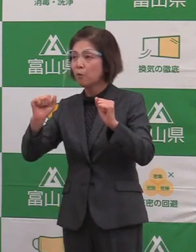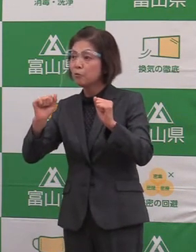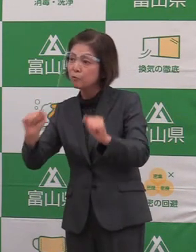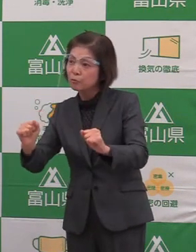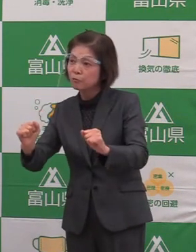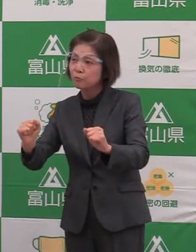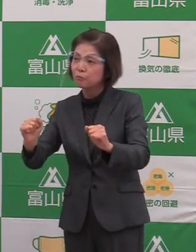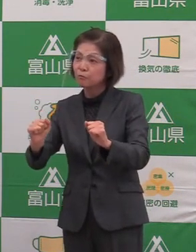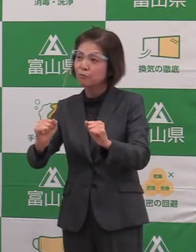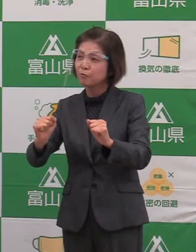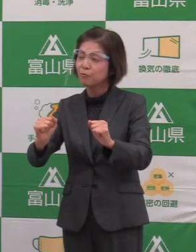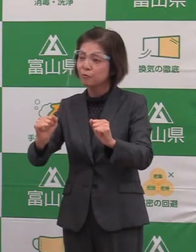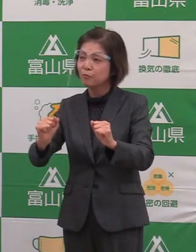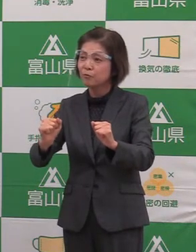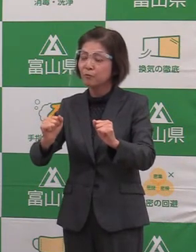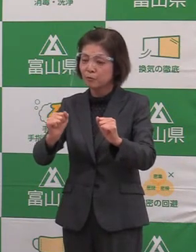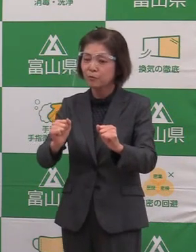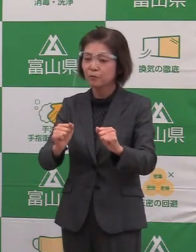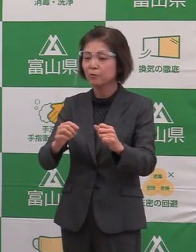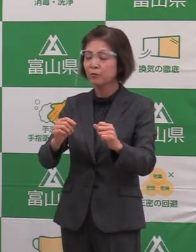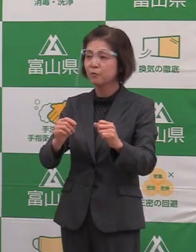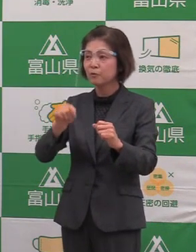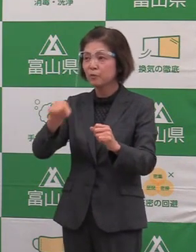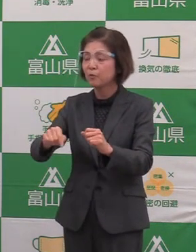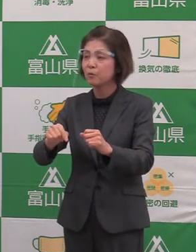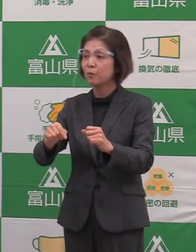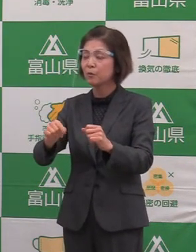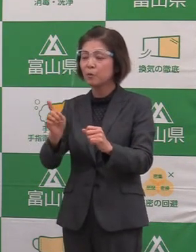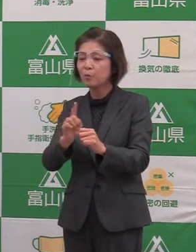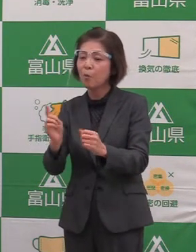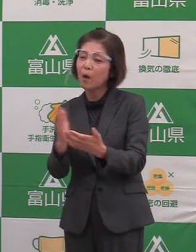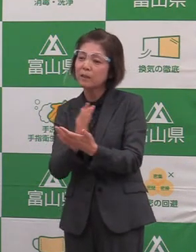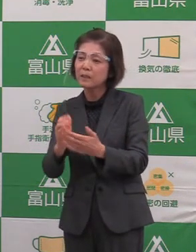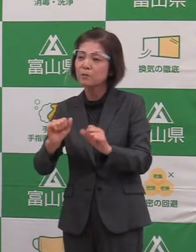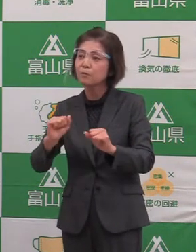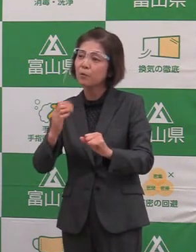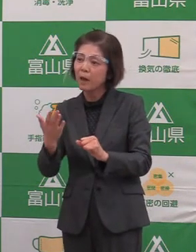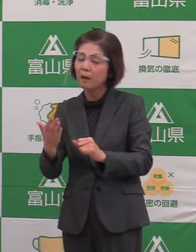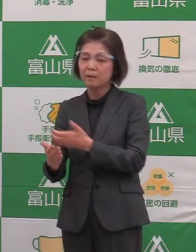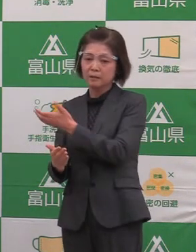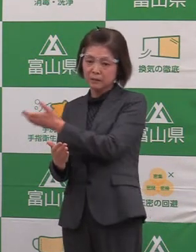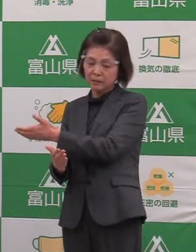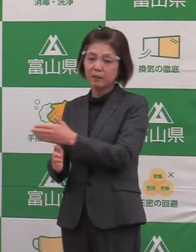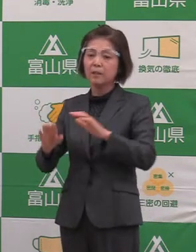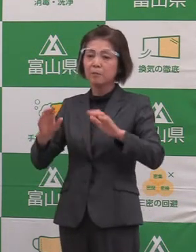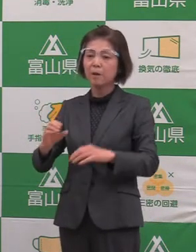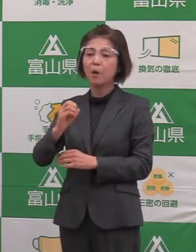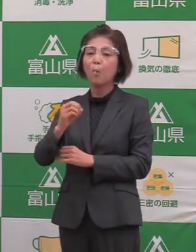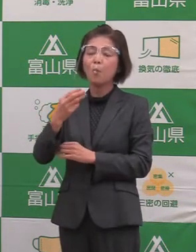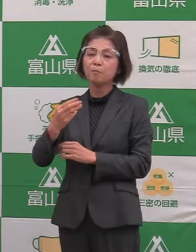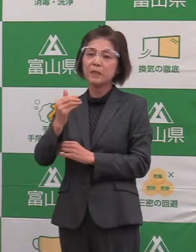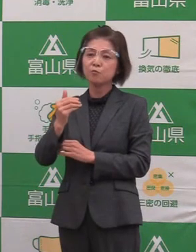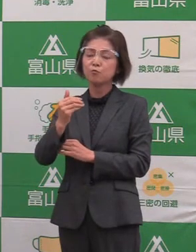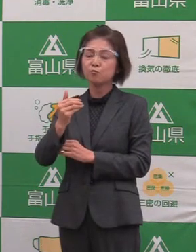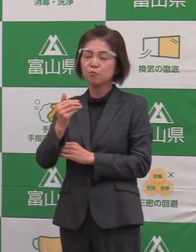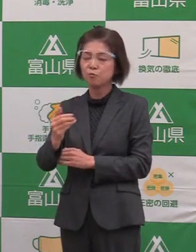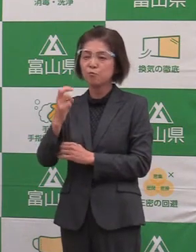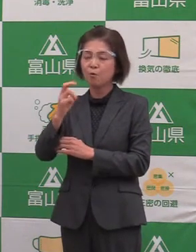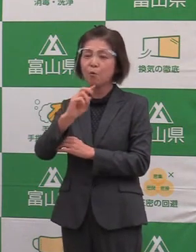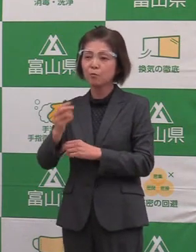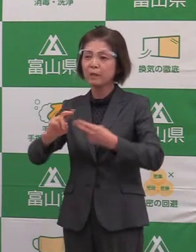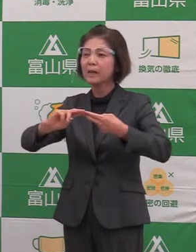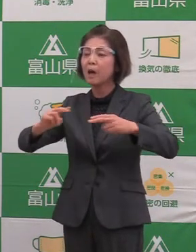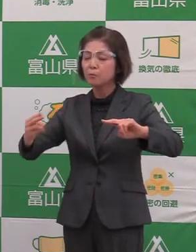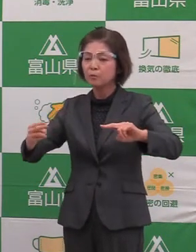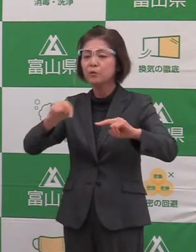う整理されているんでしょうか。 そうですね、現時点ではオミクロン株まだ症例もそう多くなく、